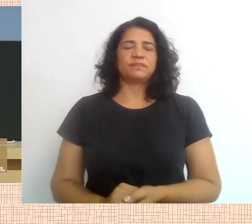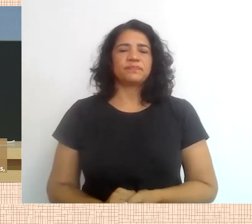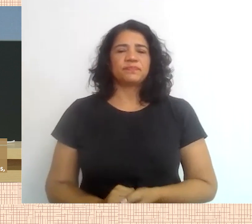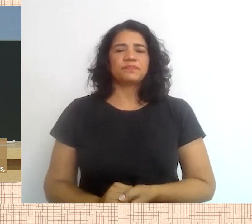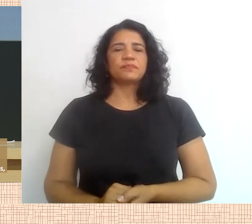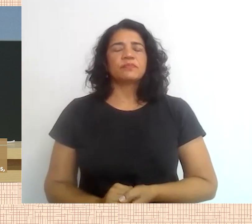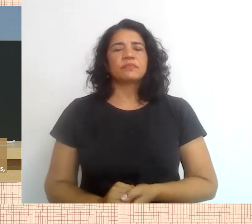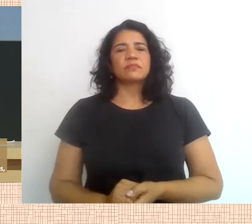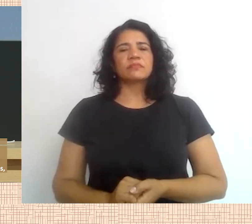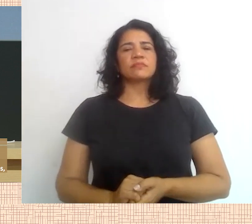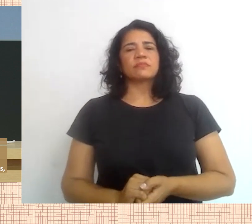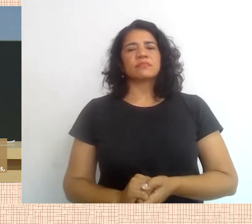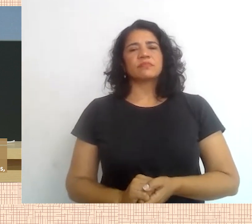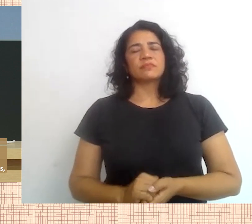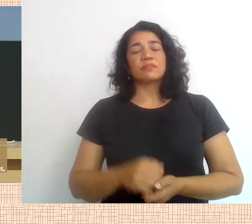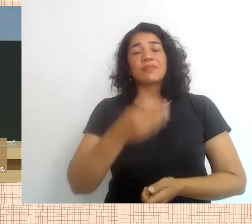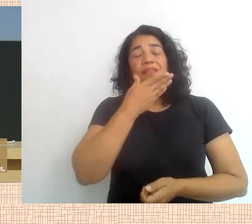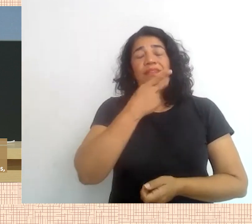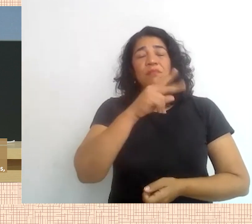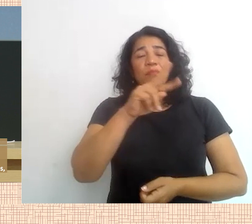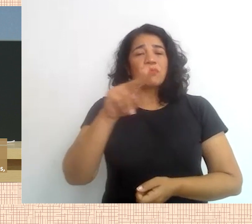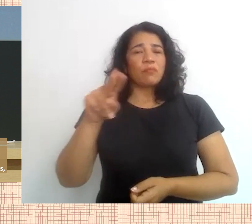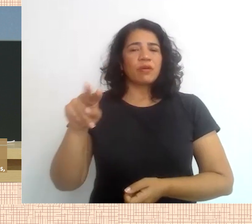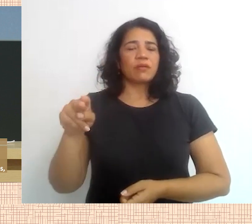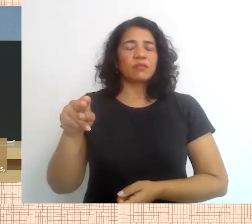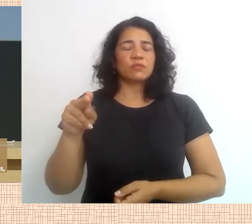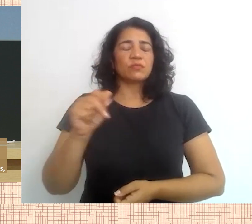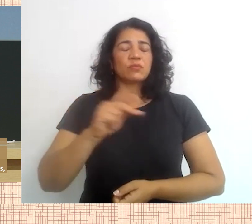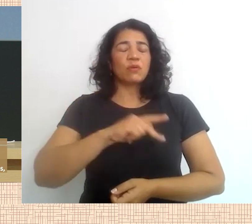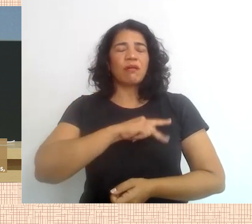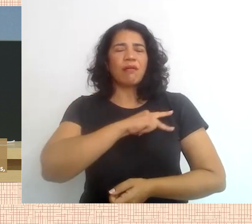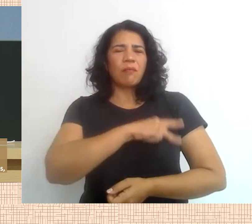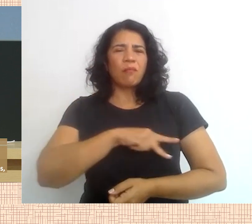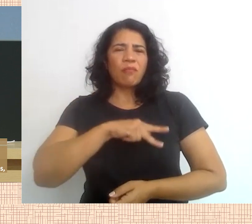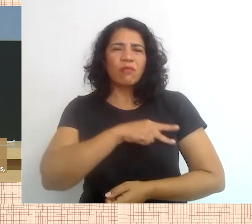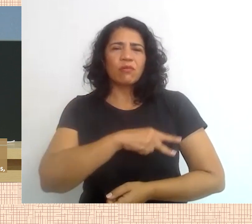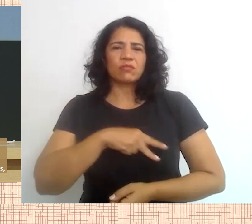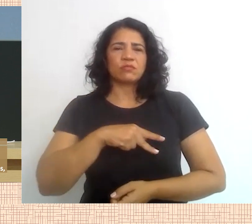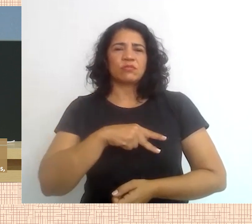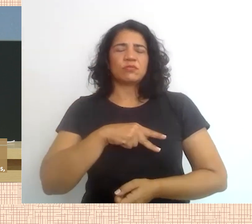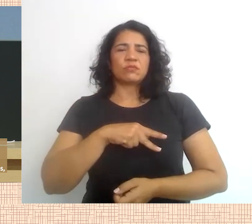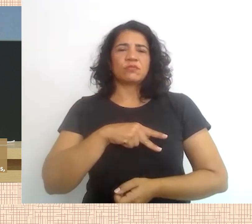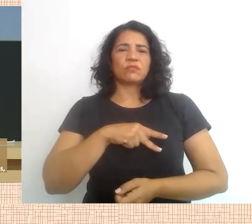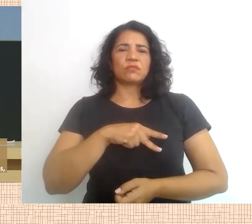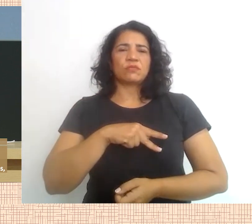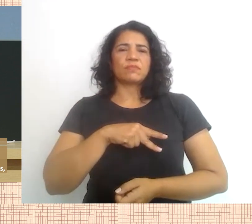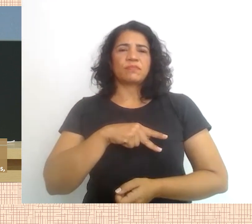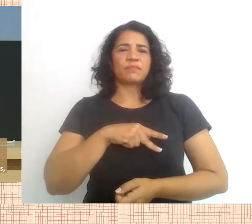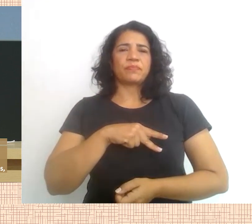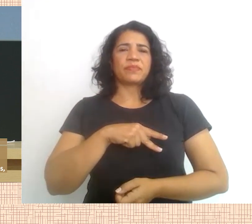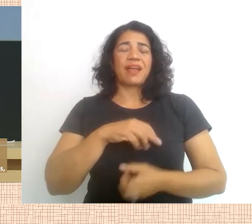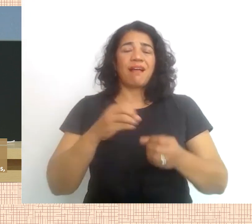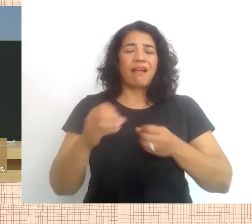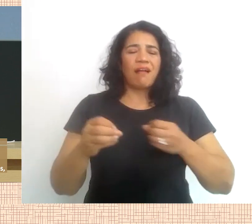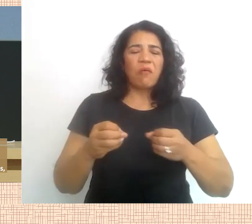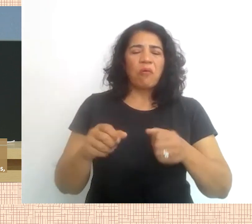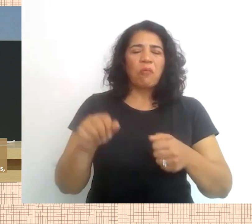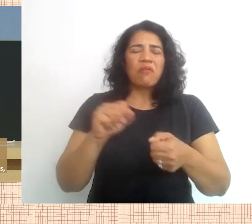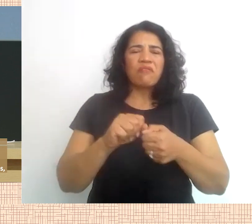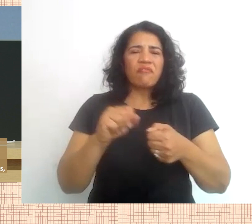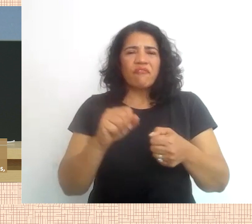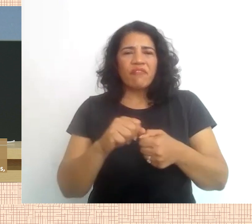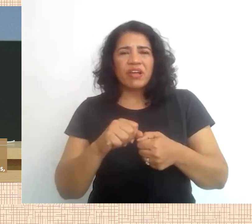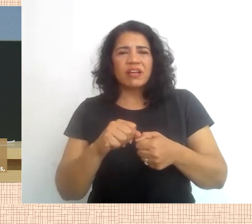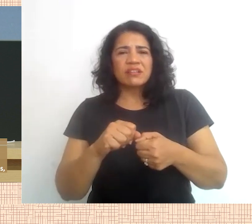uma igreja, vamos montar uma rede de igrejas, e nós vamos precisar de apóstolos.